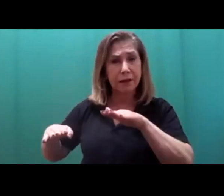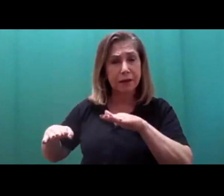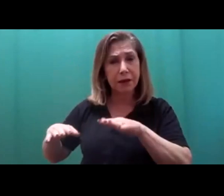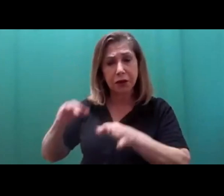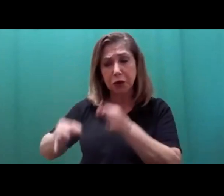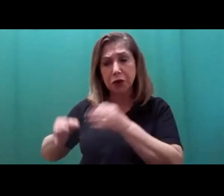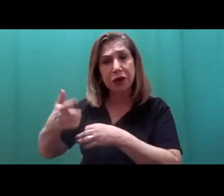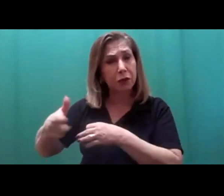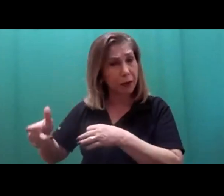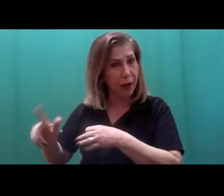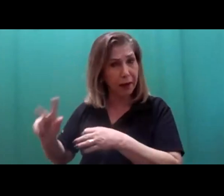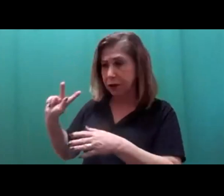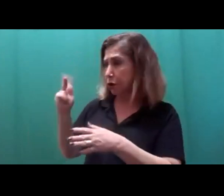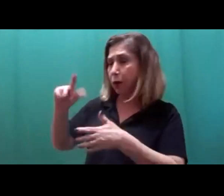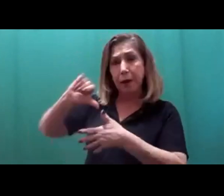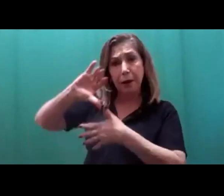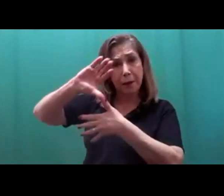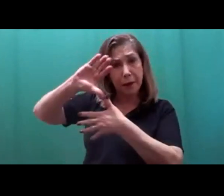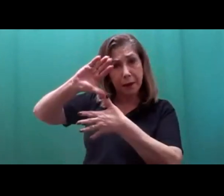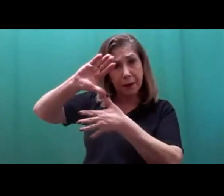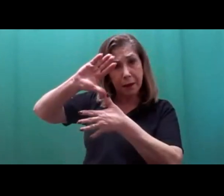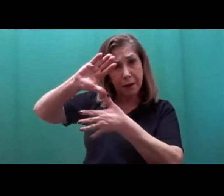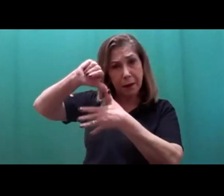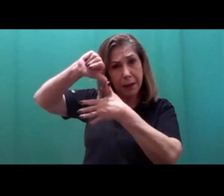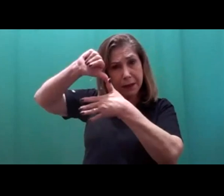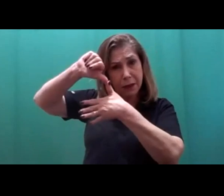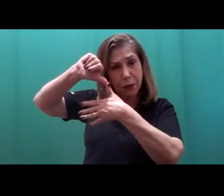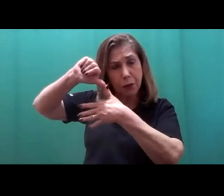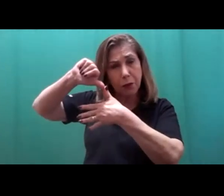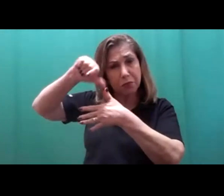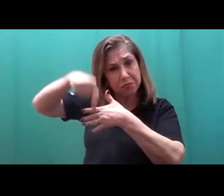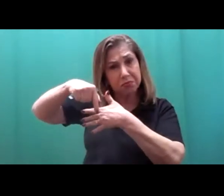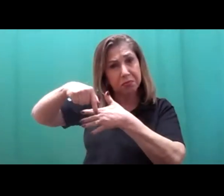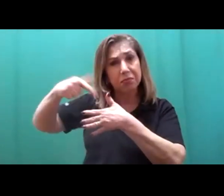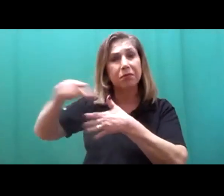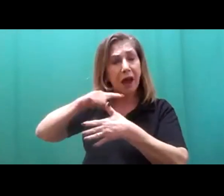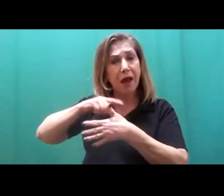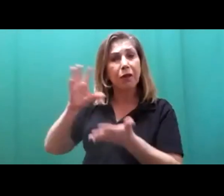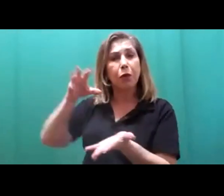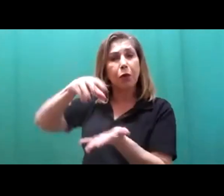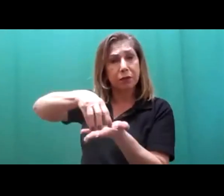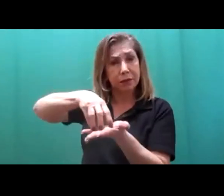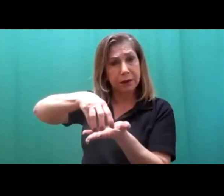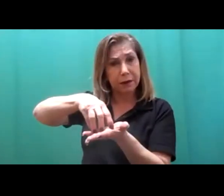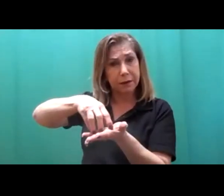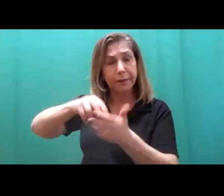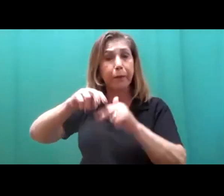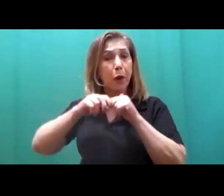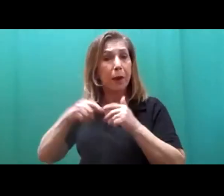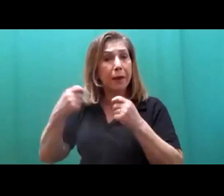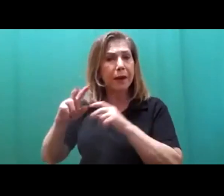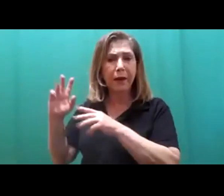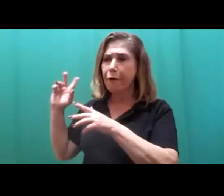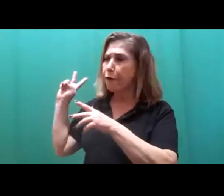social histórico na América Latina e no Brasil que começa desde a nossa colonização. A gente tem que fazer um resgate